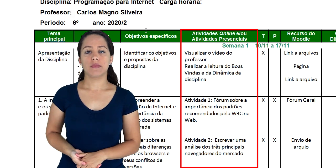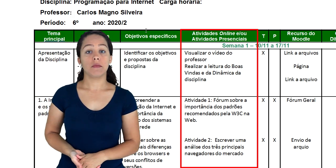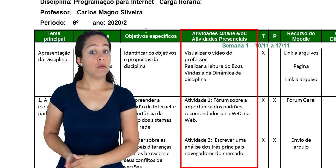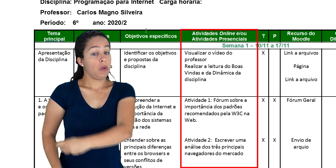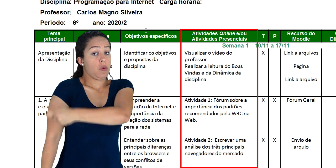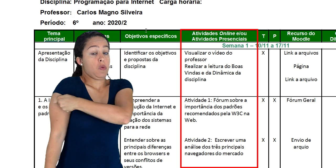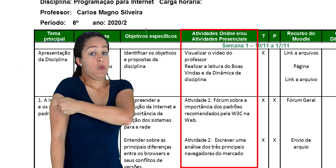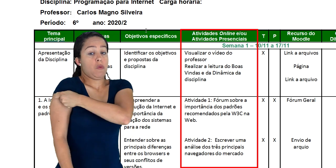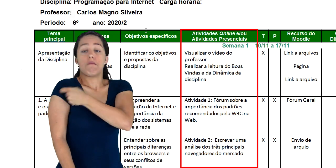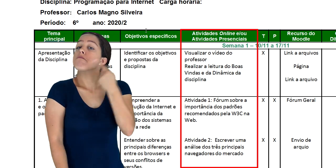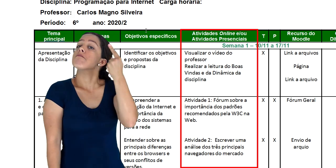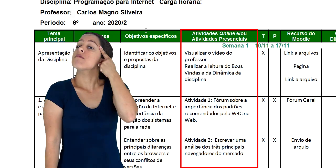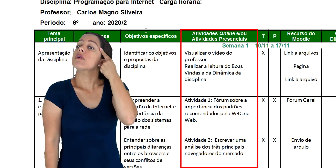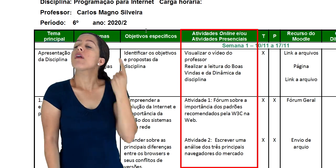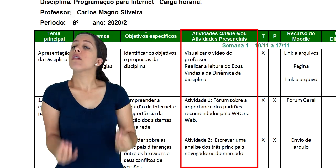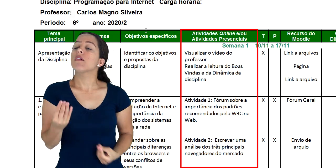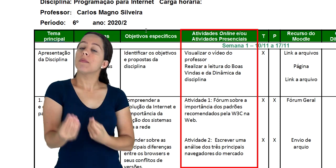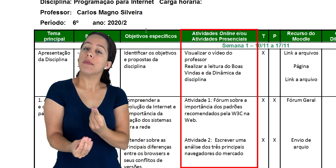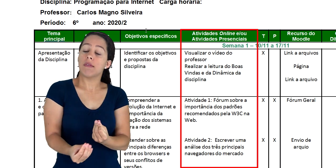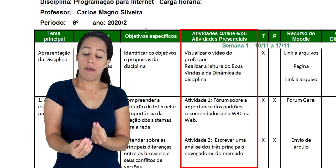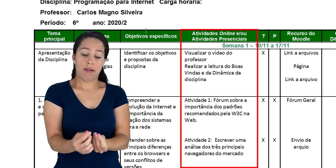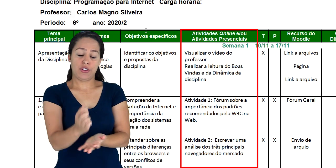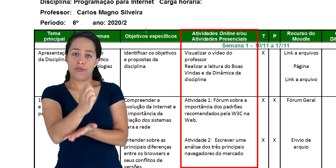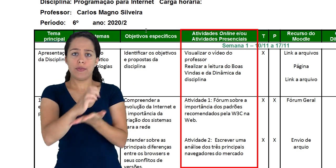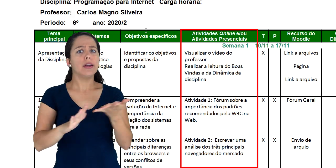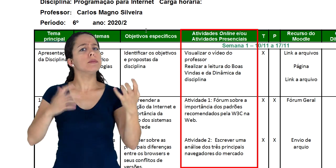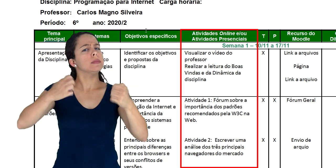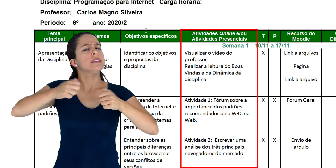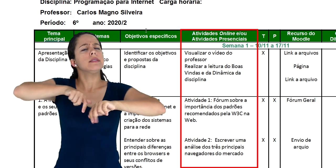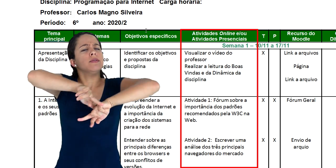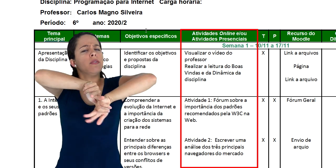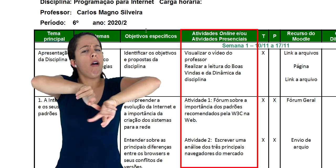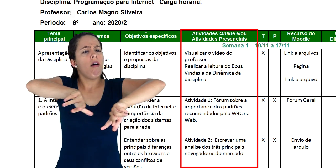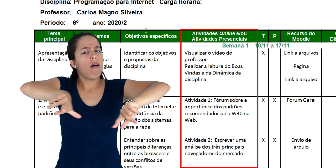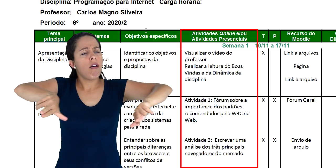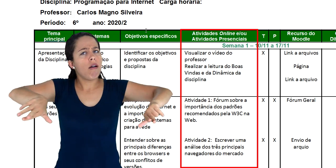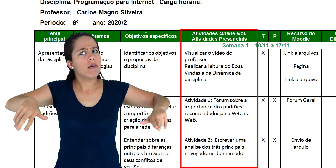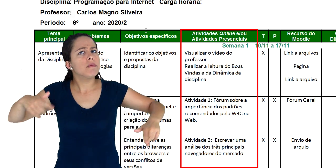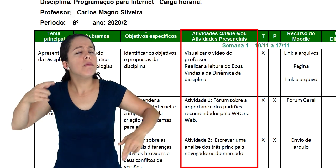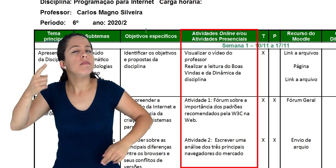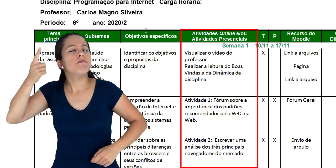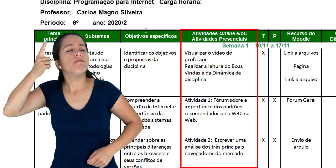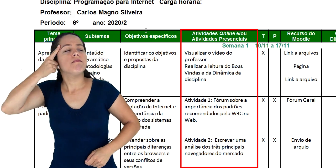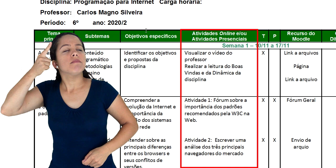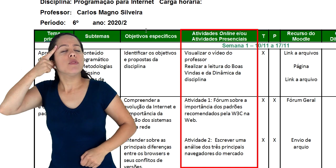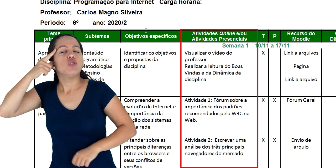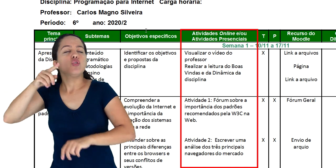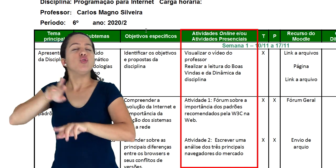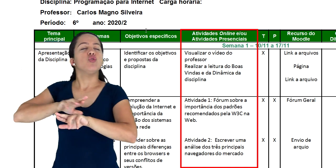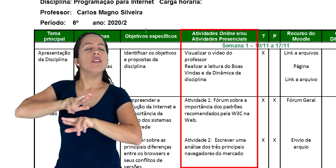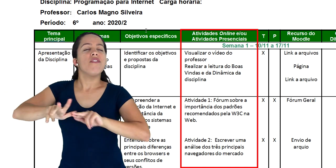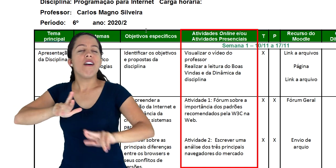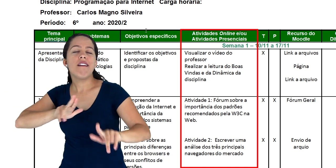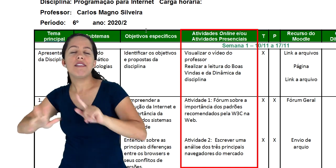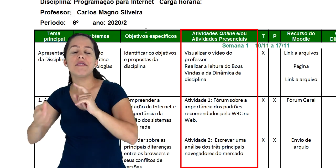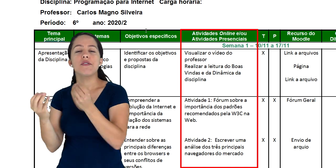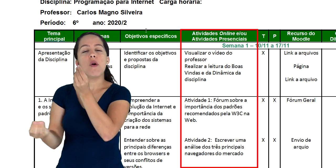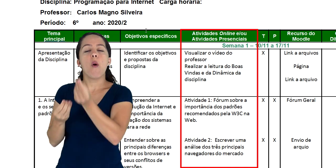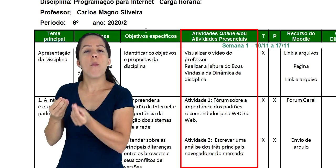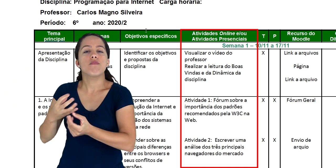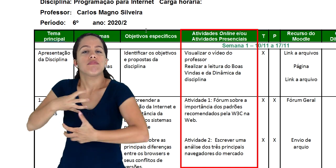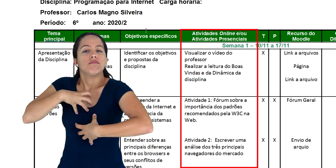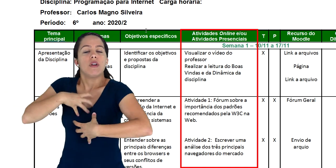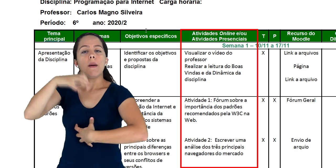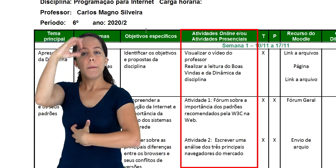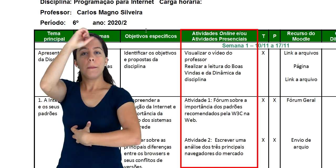Para o maior aproveitamento dos alunos, é importante que as atividades elas sejam variadas, diversificadas, que sejam mescladas atividades